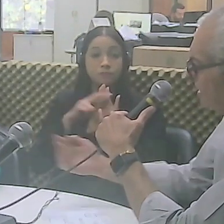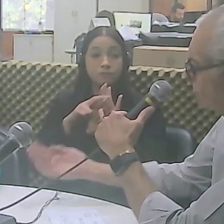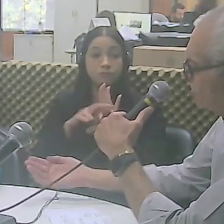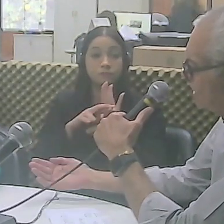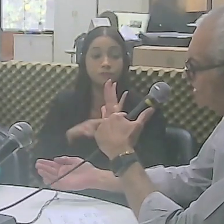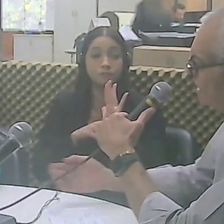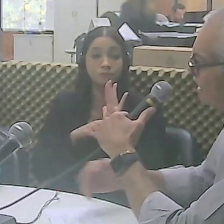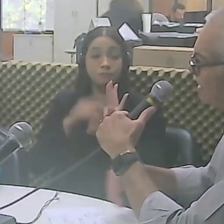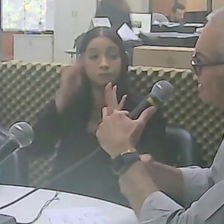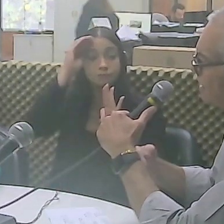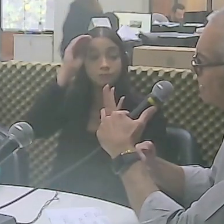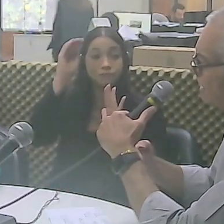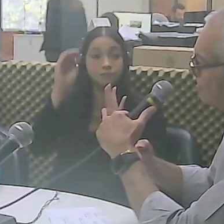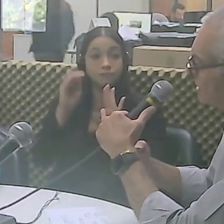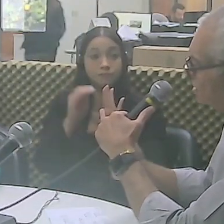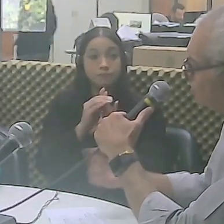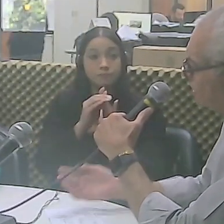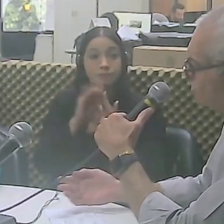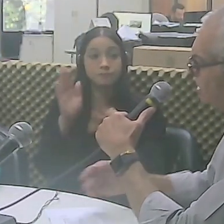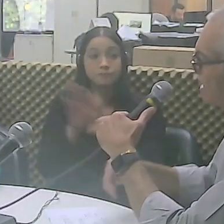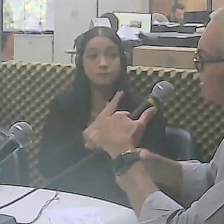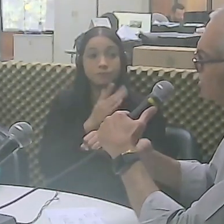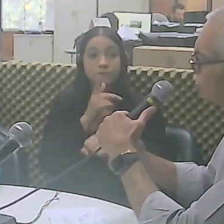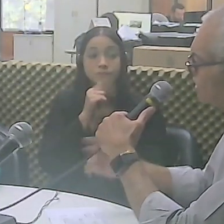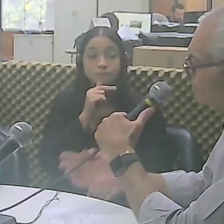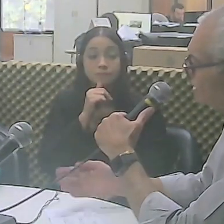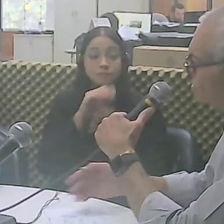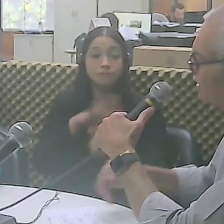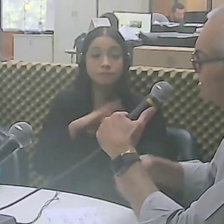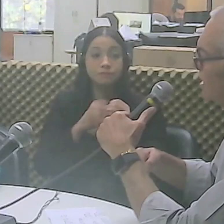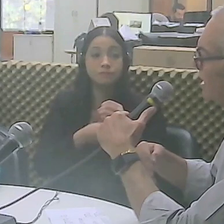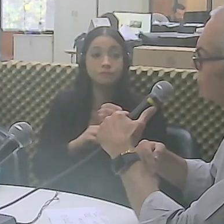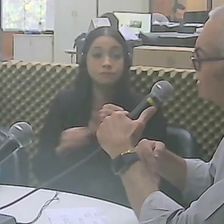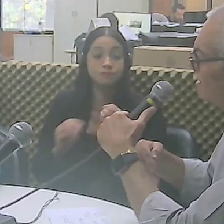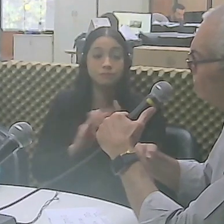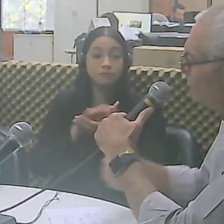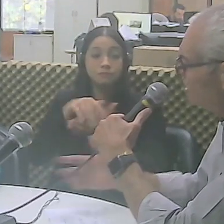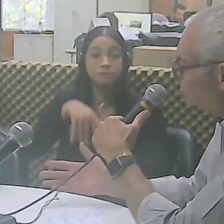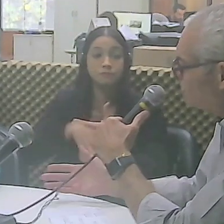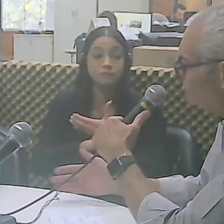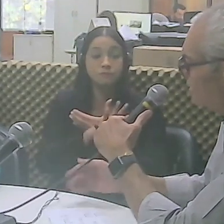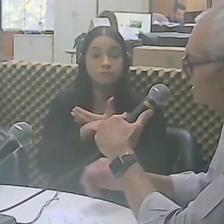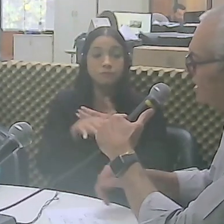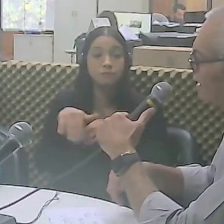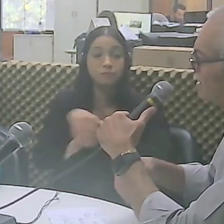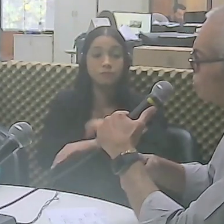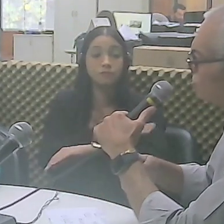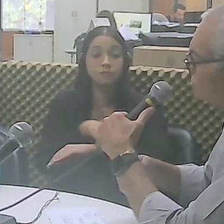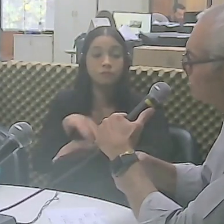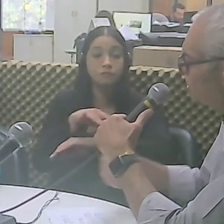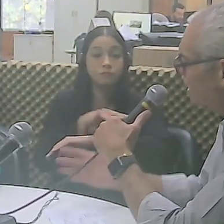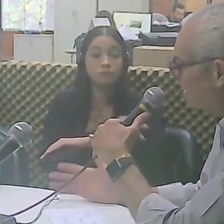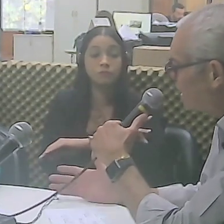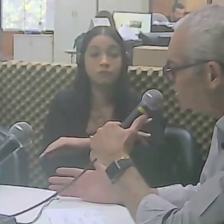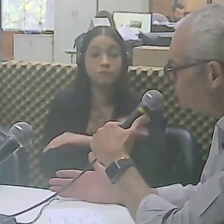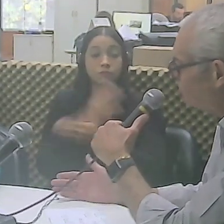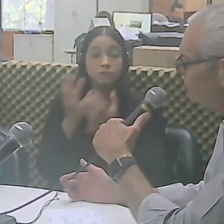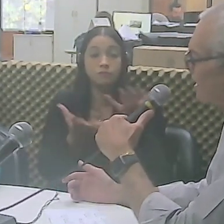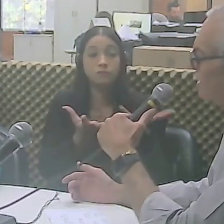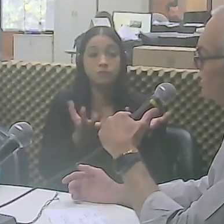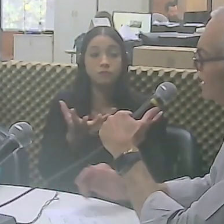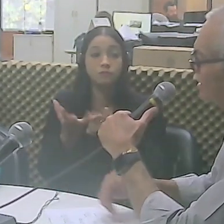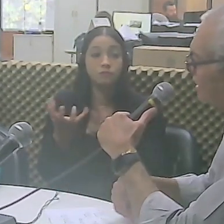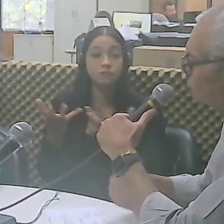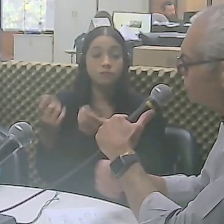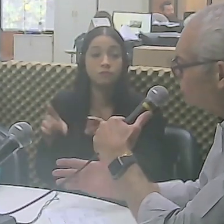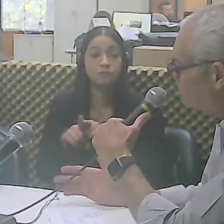que ela tem que obedecer, ela tem que ter abastecimento de água, esgotamento sanitário, vias pavimentadas, solução de drenagem